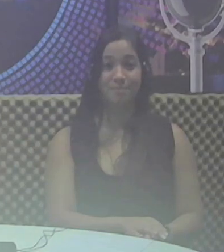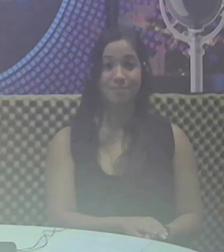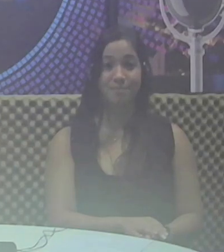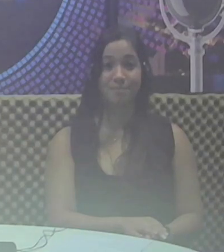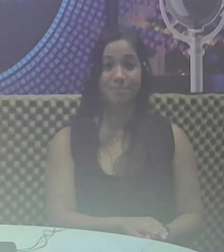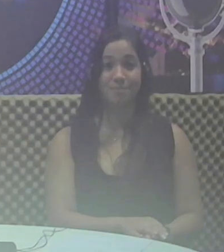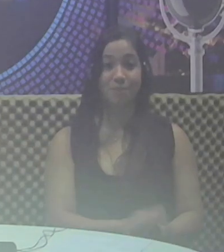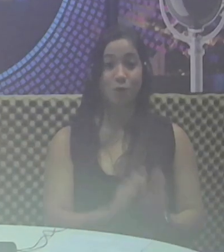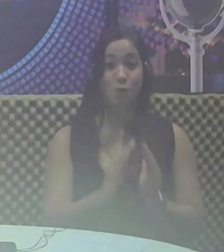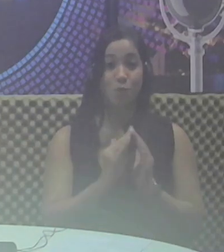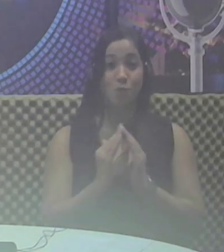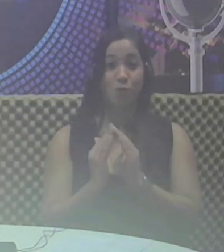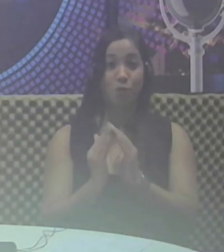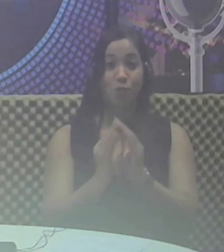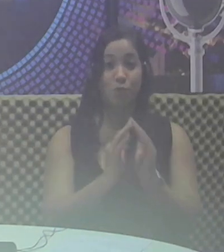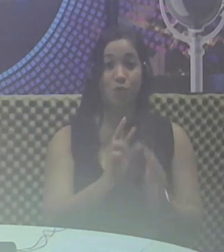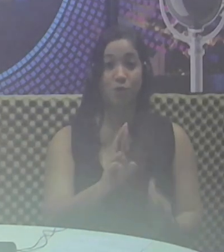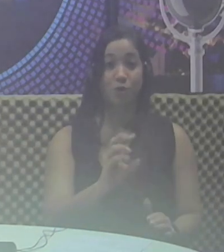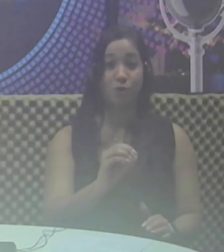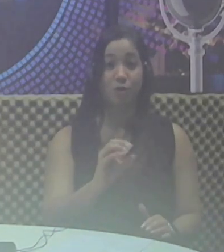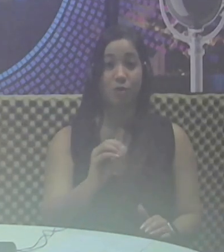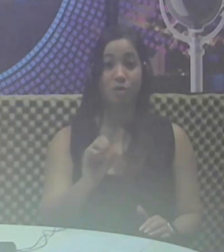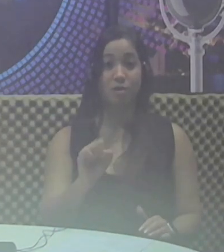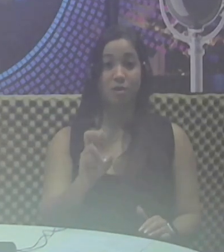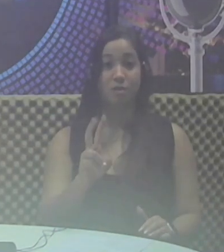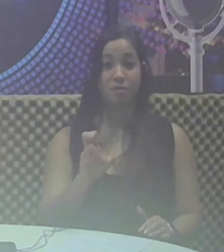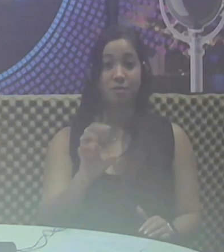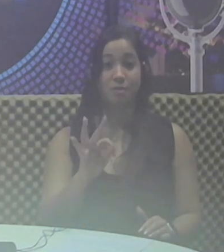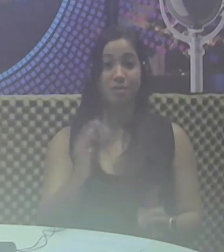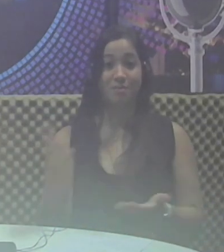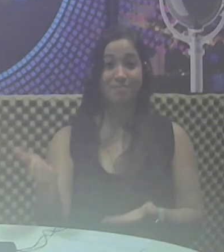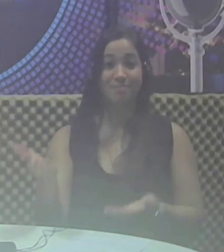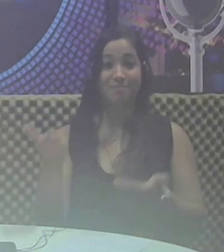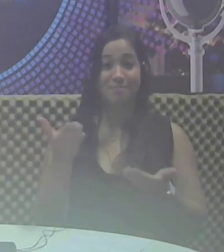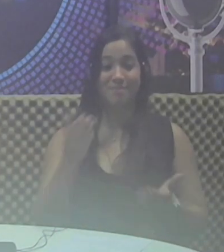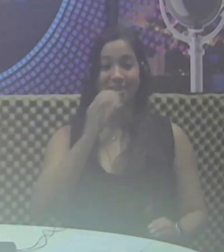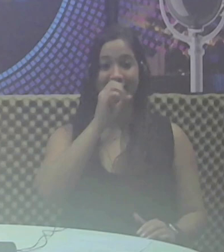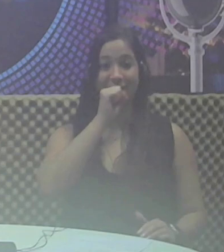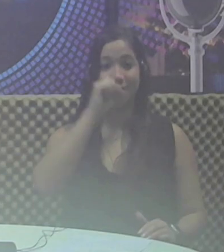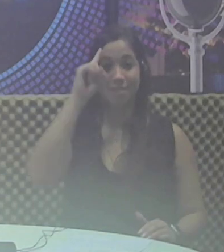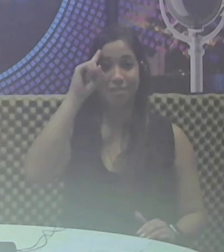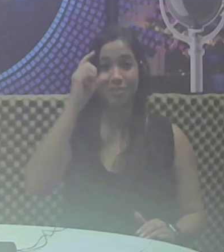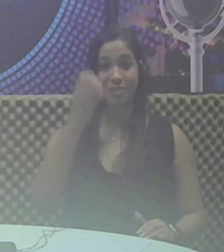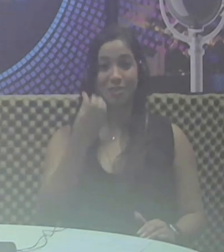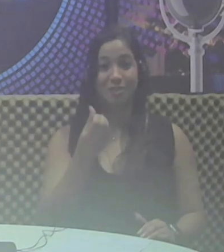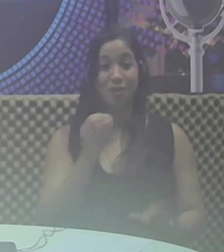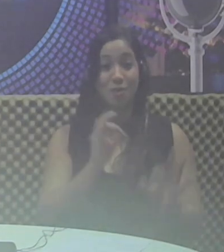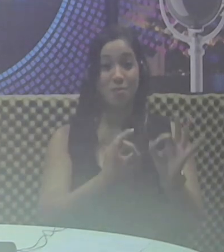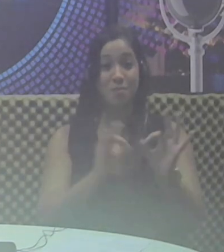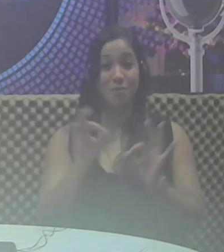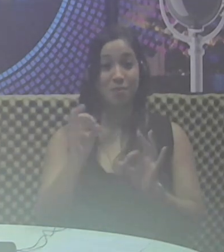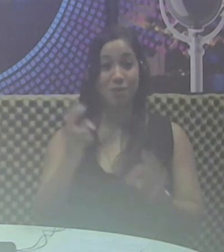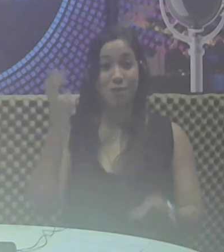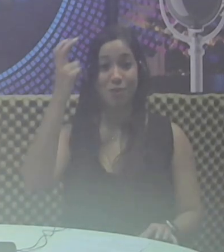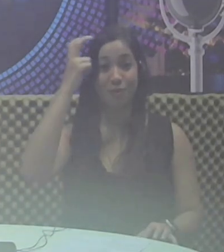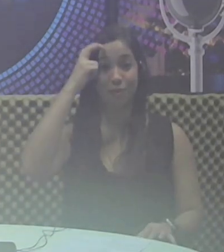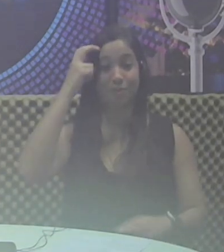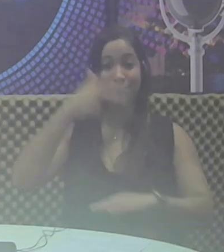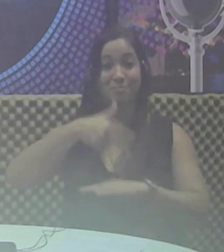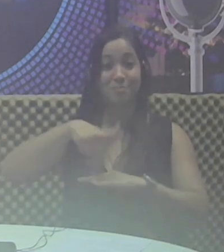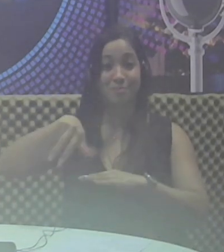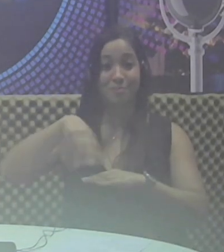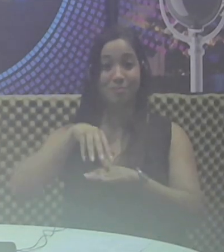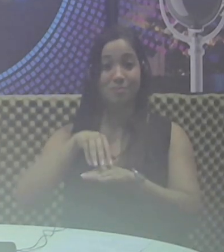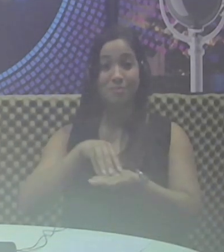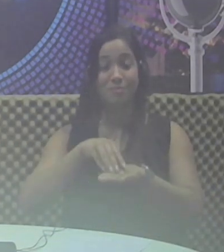Os moradores do bairro Roosevelt e região recebem neste sábado, dia 6, o projeto cultural Palco Móvel.